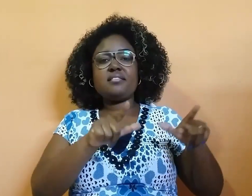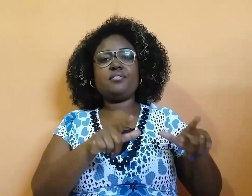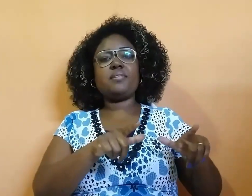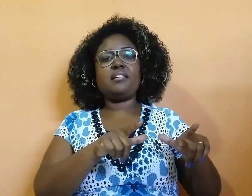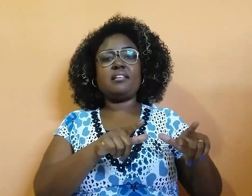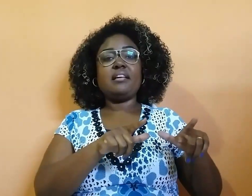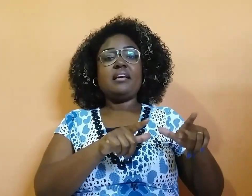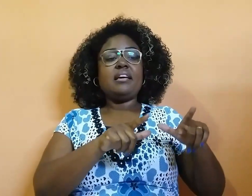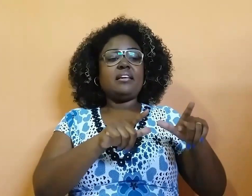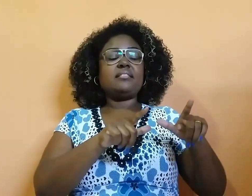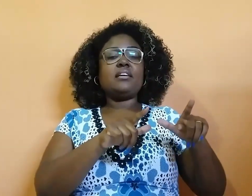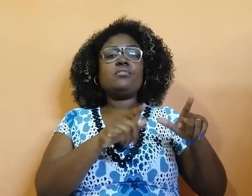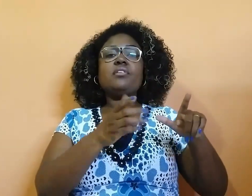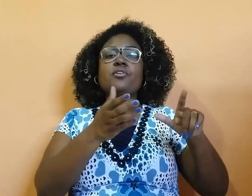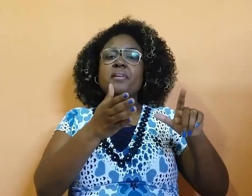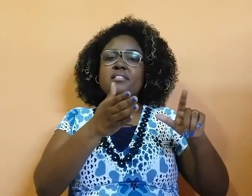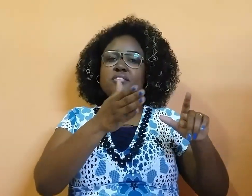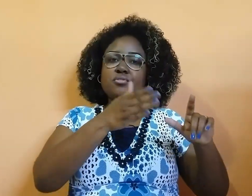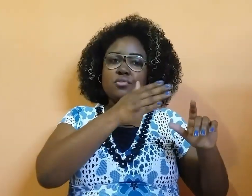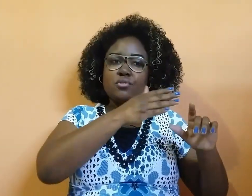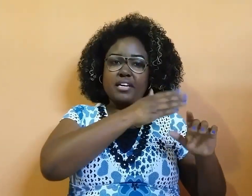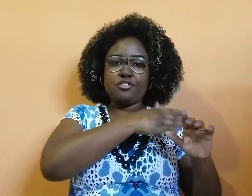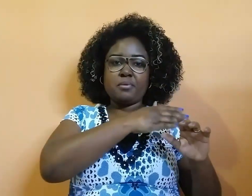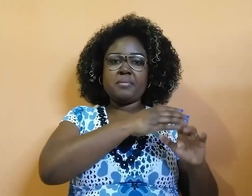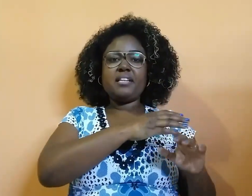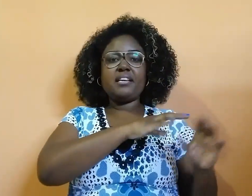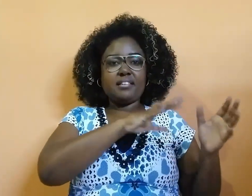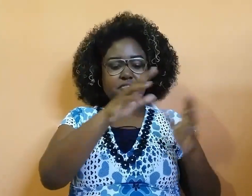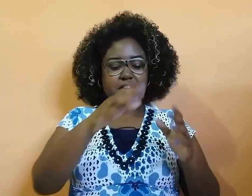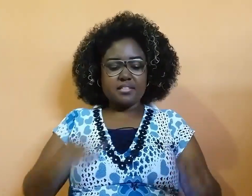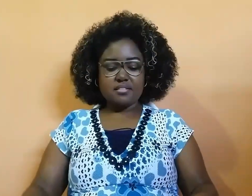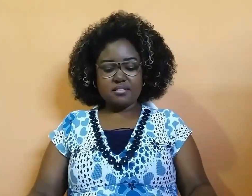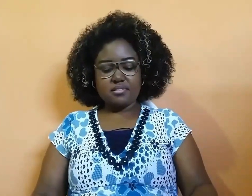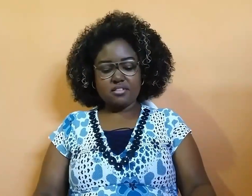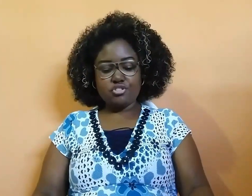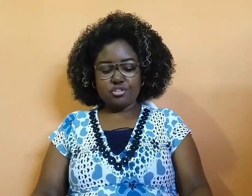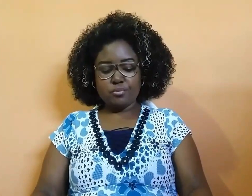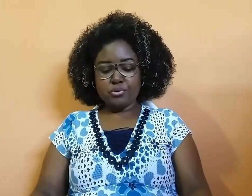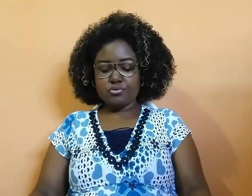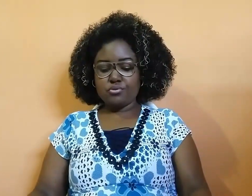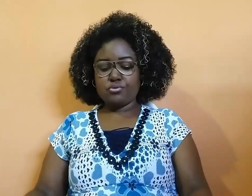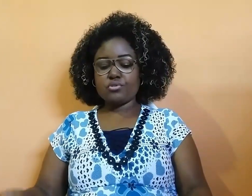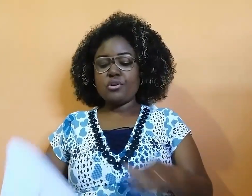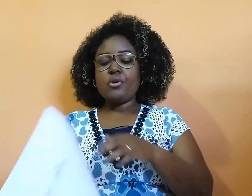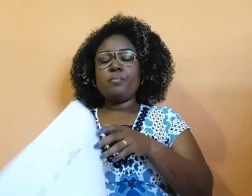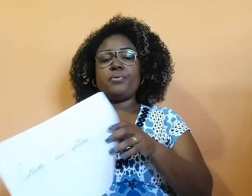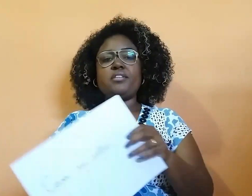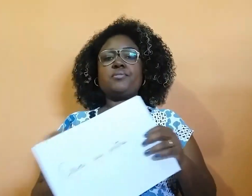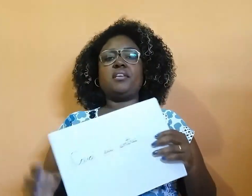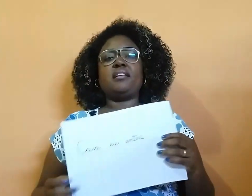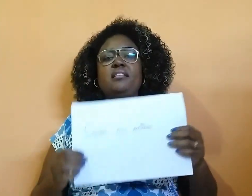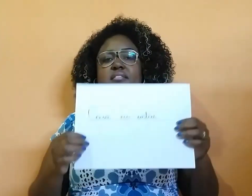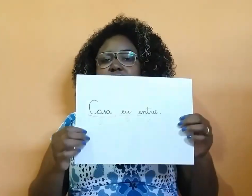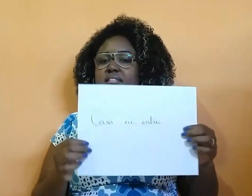vazio ali então eu preciso colocar de uma maneira que faça sentido para os surdos por isso que na língua de